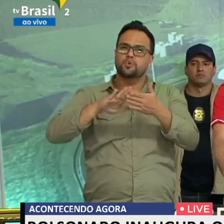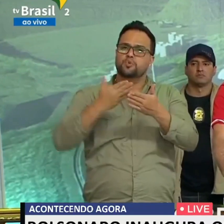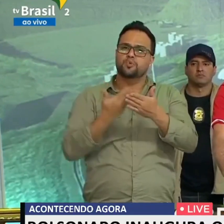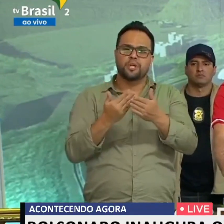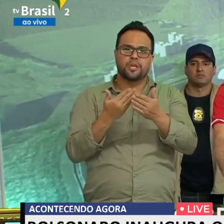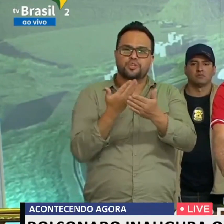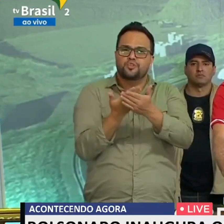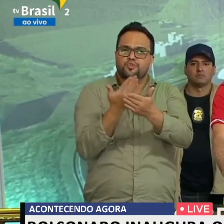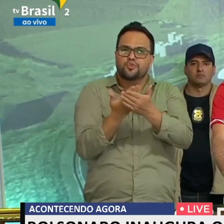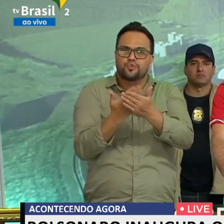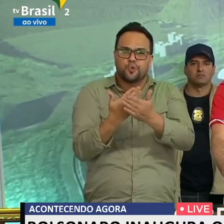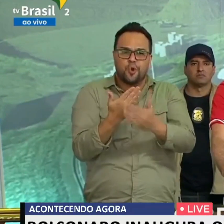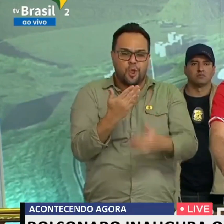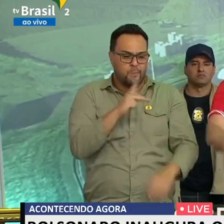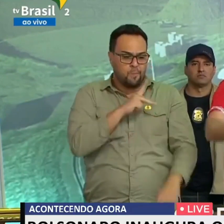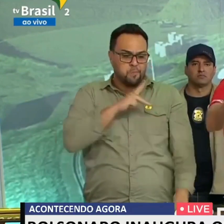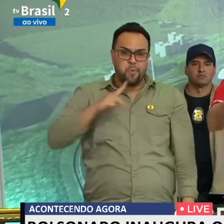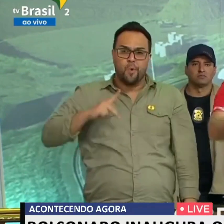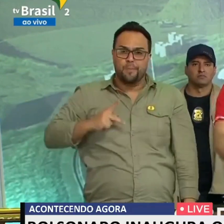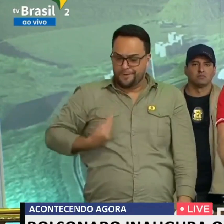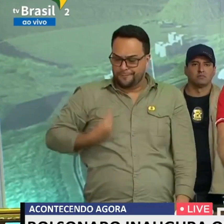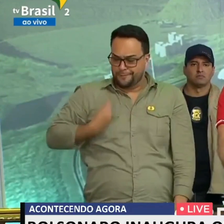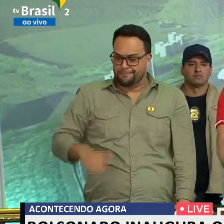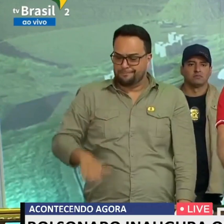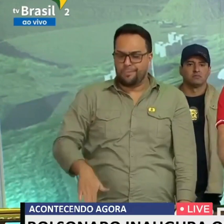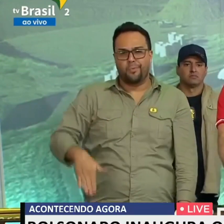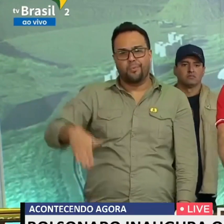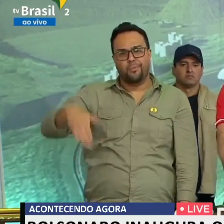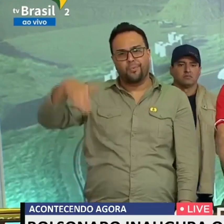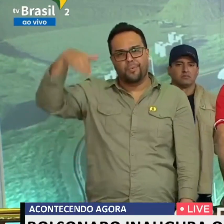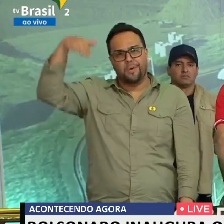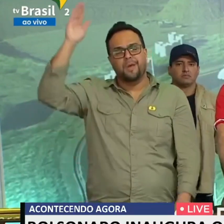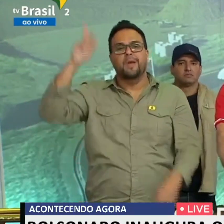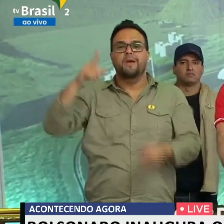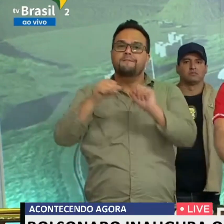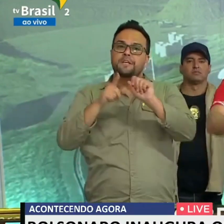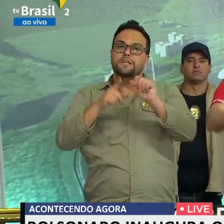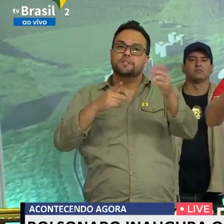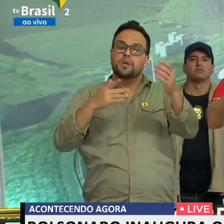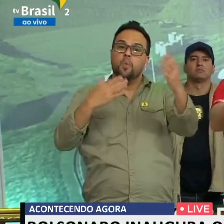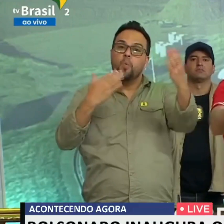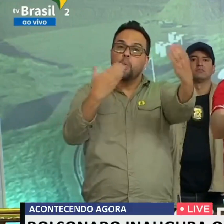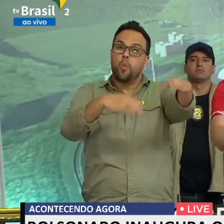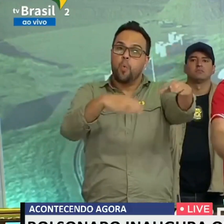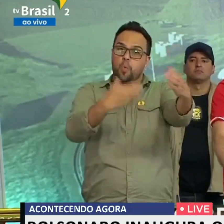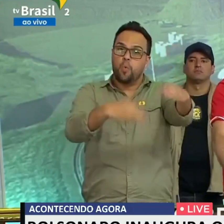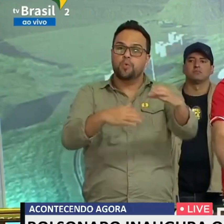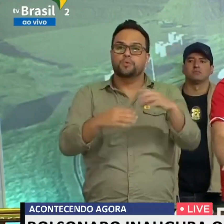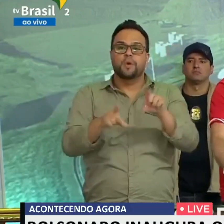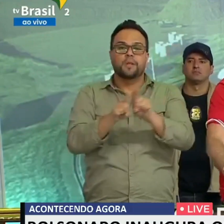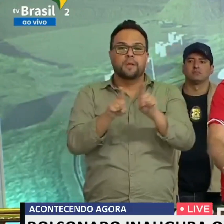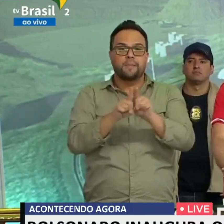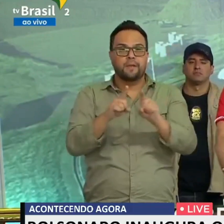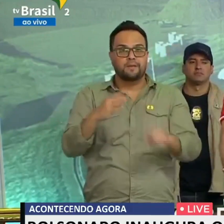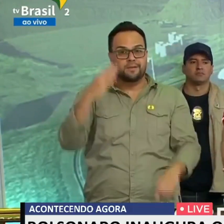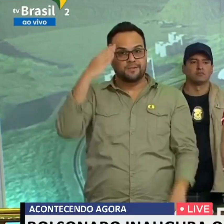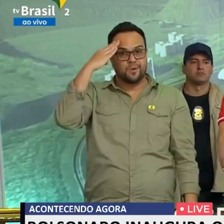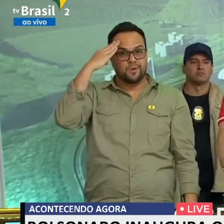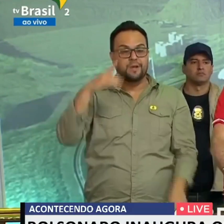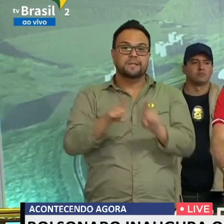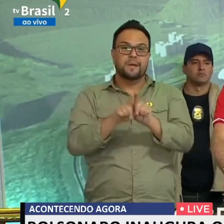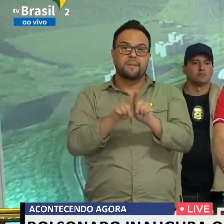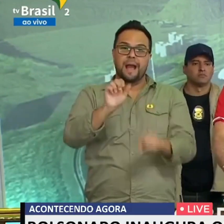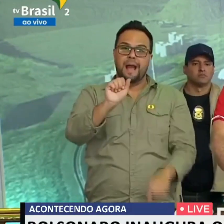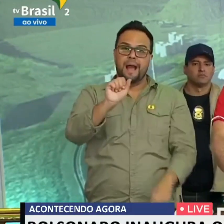toda. Prestei concurso para a Escola Preparatória de Cadeia do Exército e também prestei concurso para a Mãe